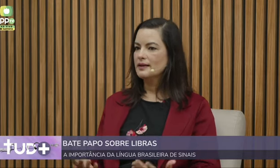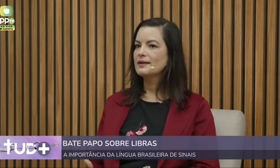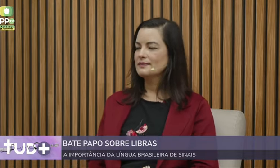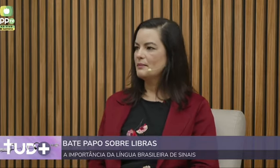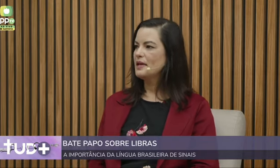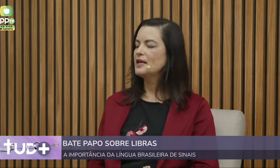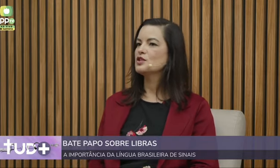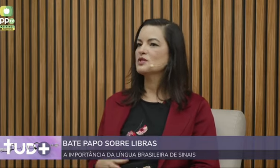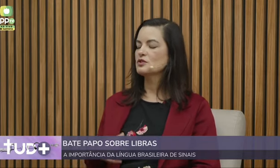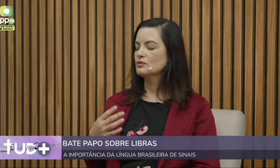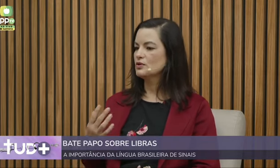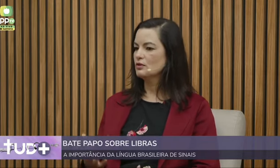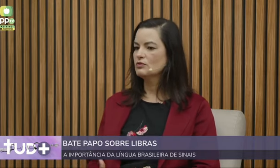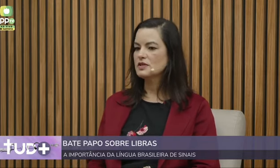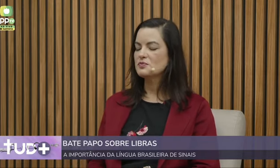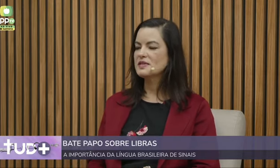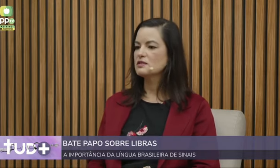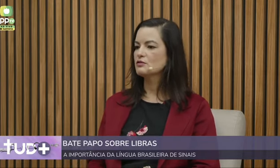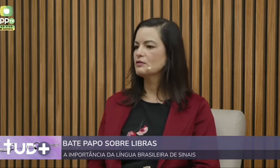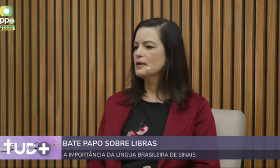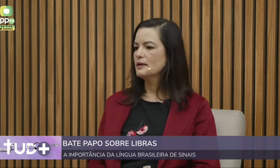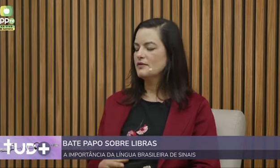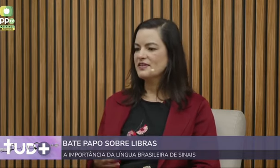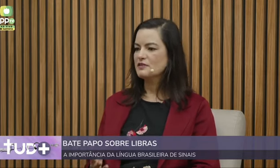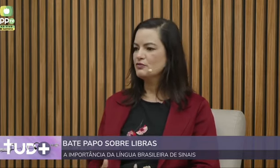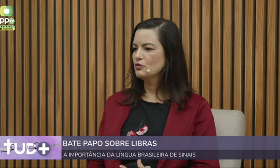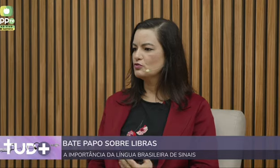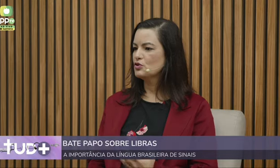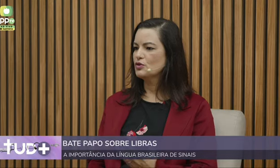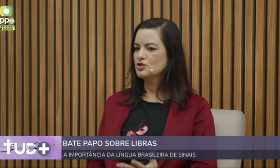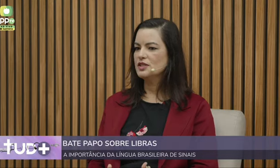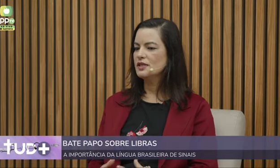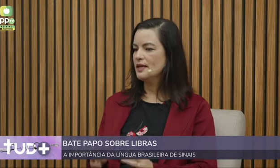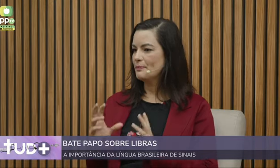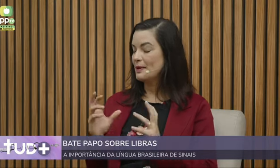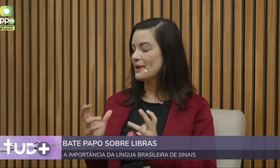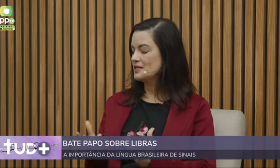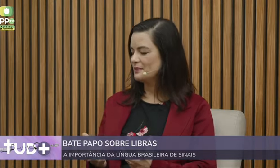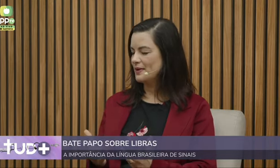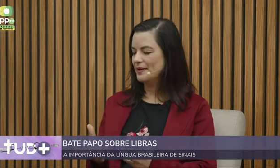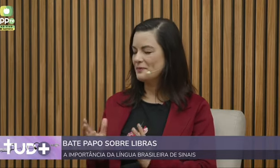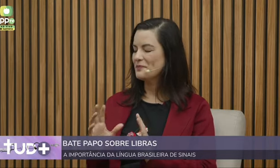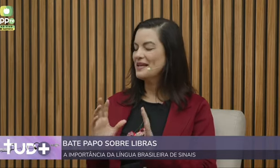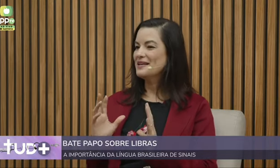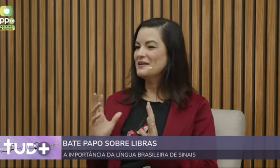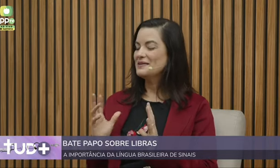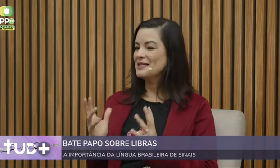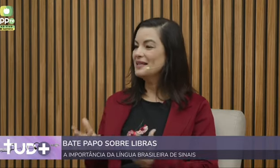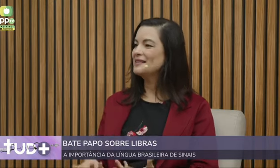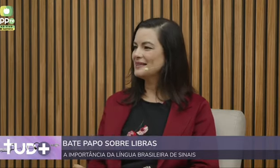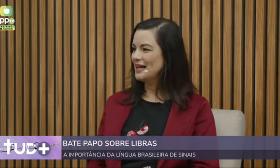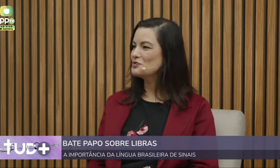Tem que tratar mesmo, os alunos eles precisam fazer fonoaudiologia, né, para serem tratados